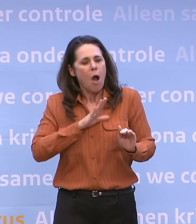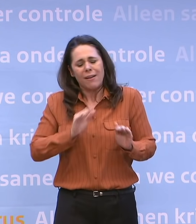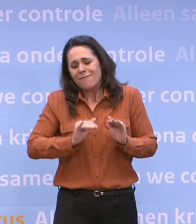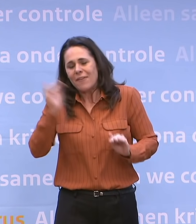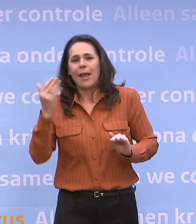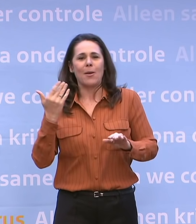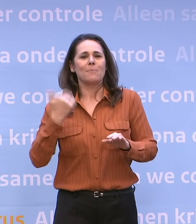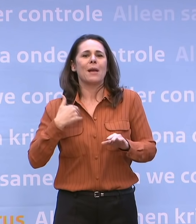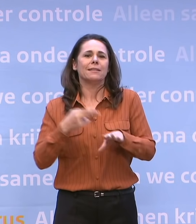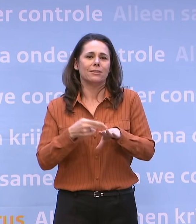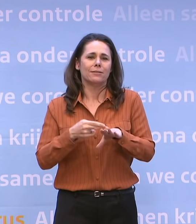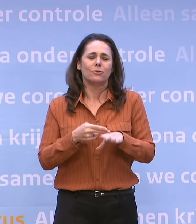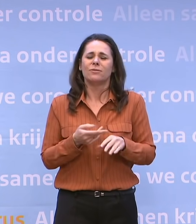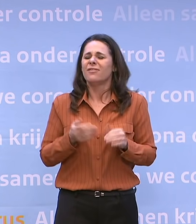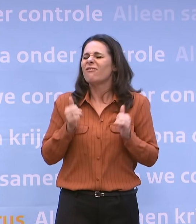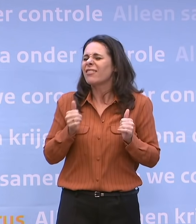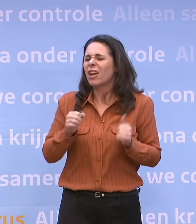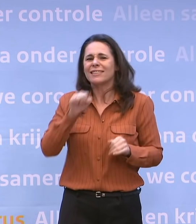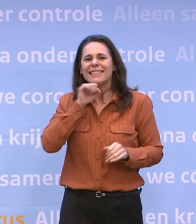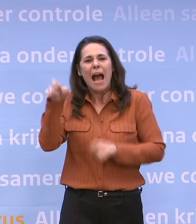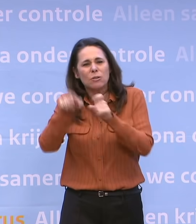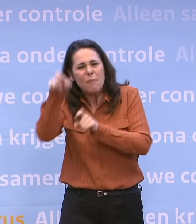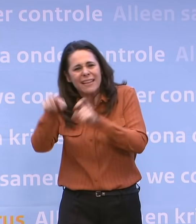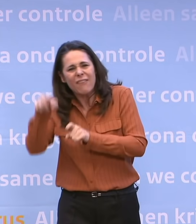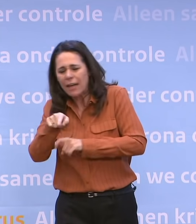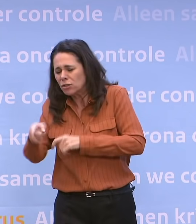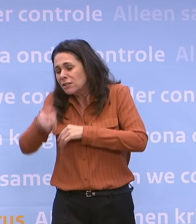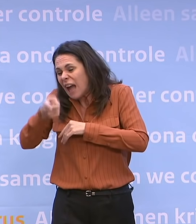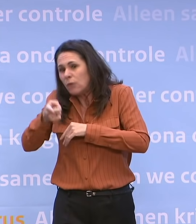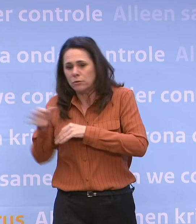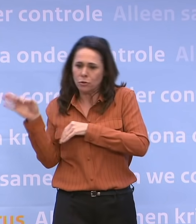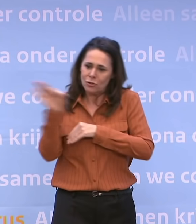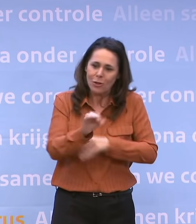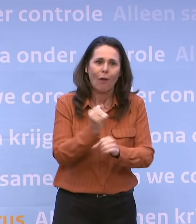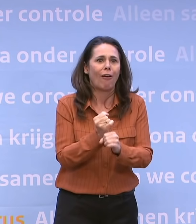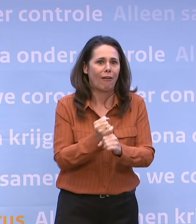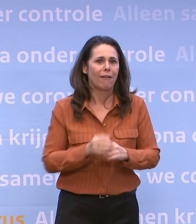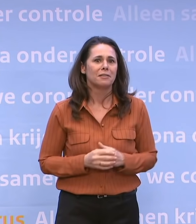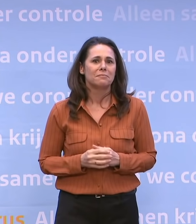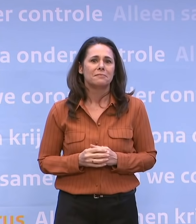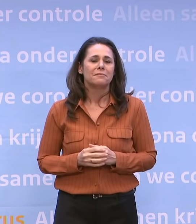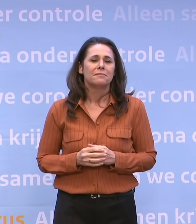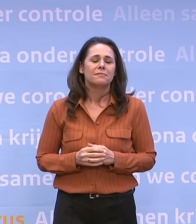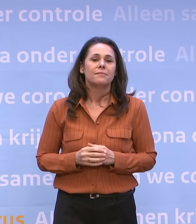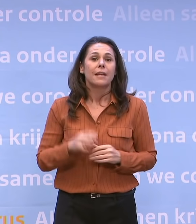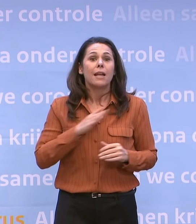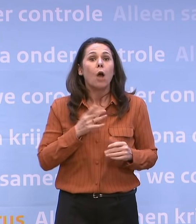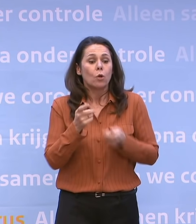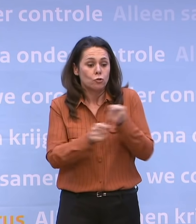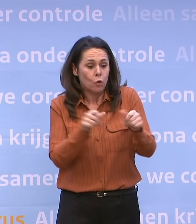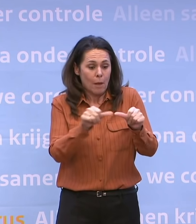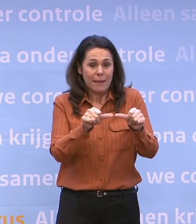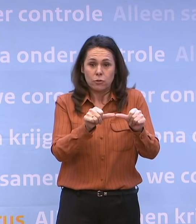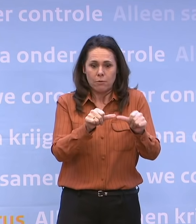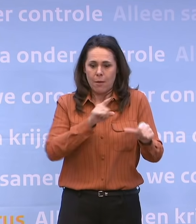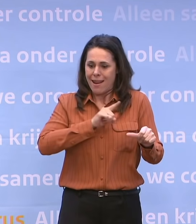Fantastisch dus dat er al duizenden oud-medewerkers hebben besloten om terug te keren. En we zien ook dat er zorgpersoneel uitgeleend wordt,